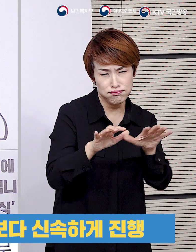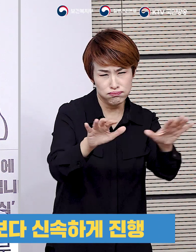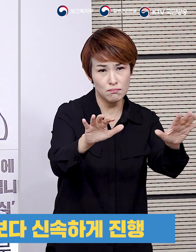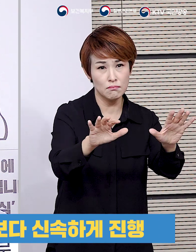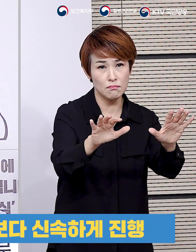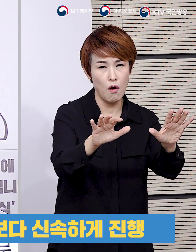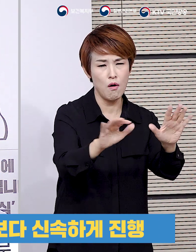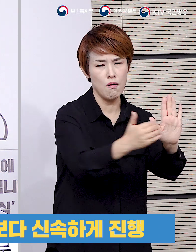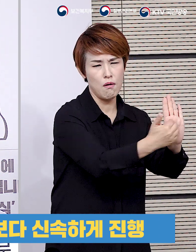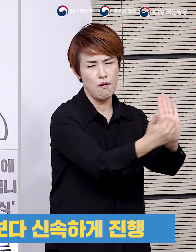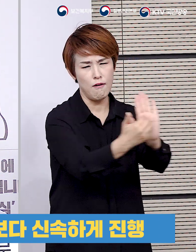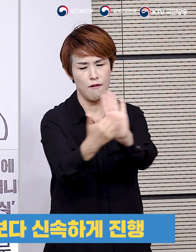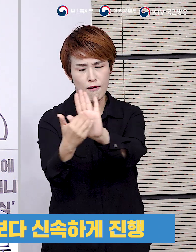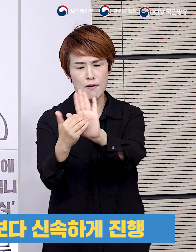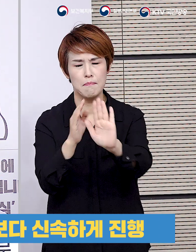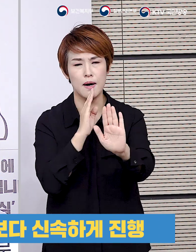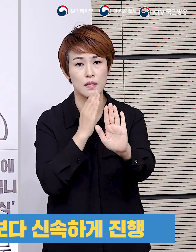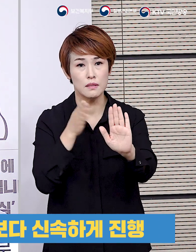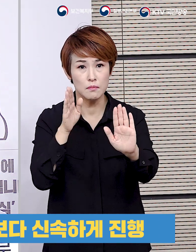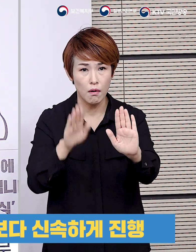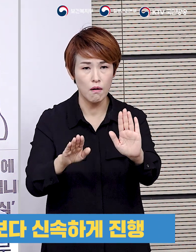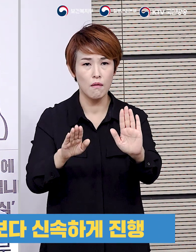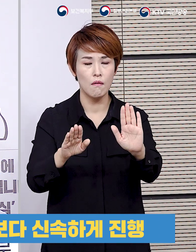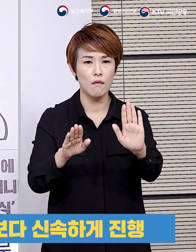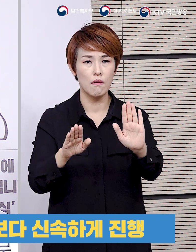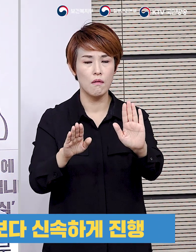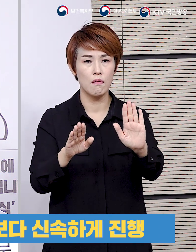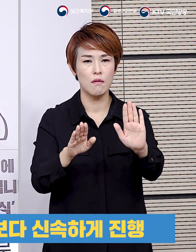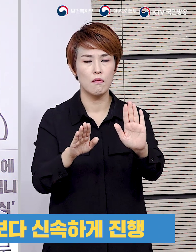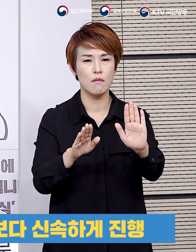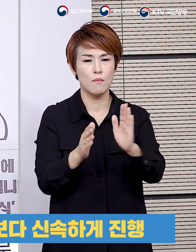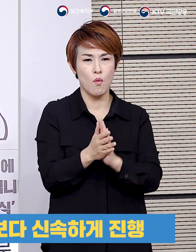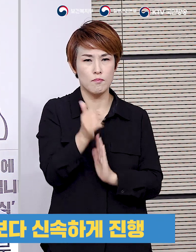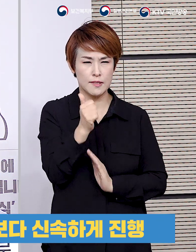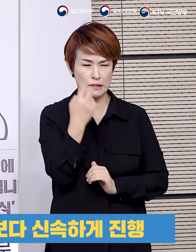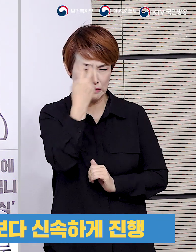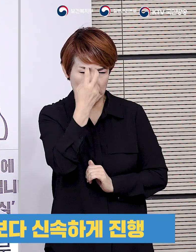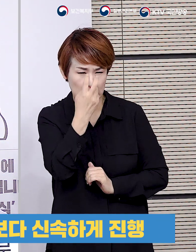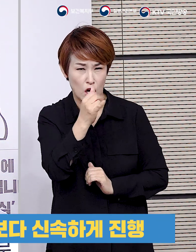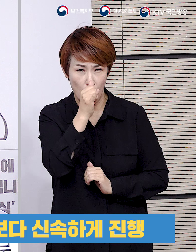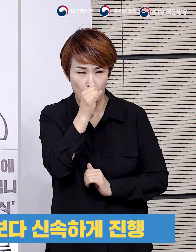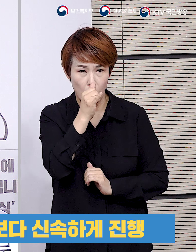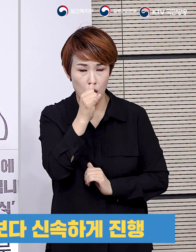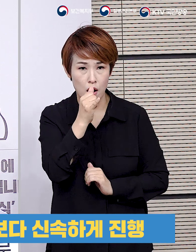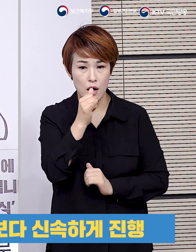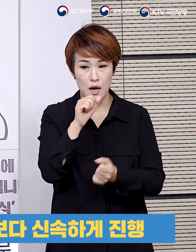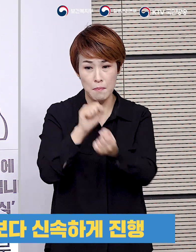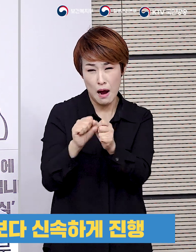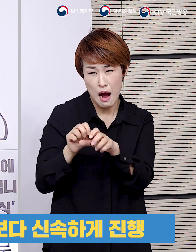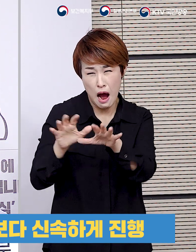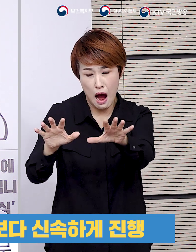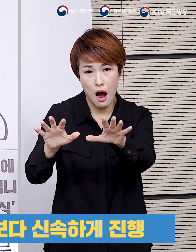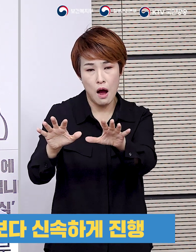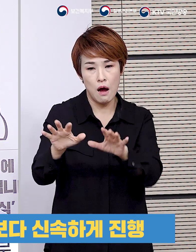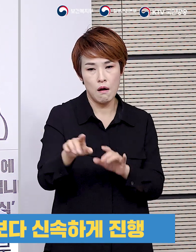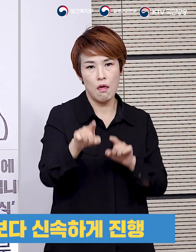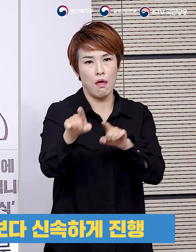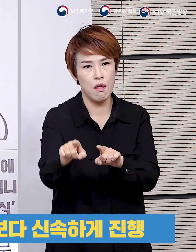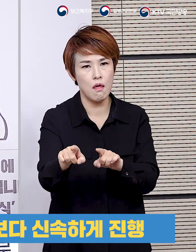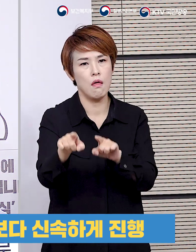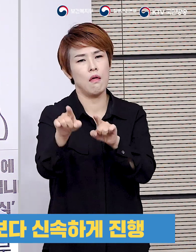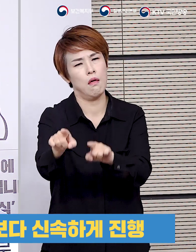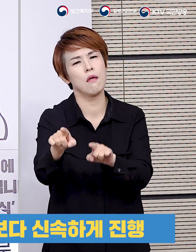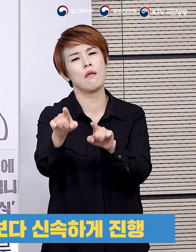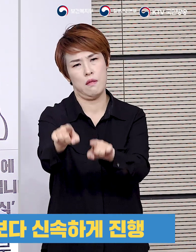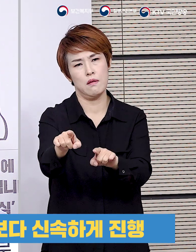대규모의 감염 확산은 차단하고 있다고 하나 방역 당국의 추적 속도가 감염 확산 속도를